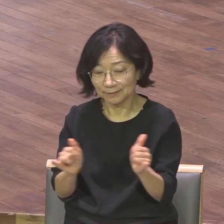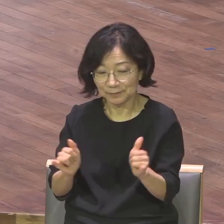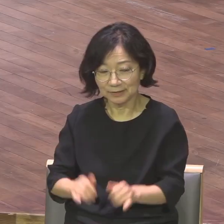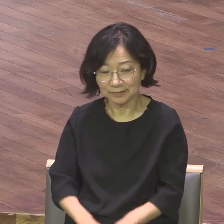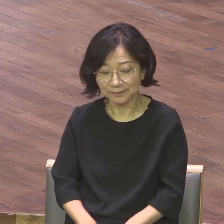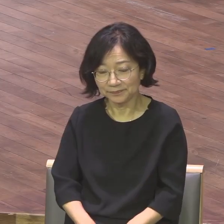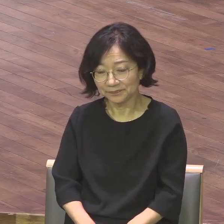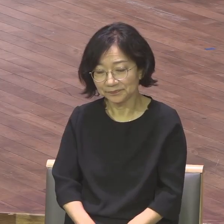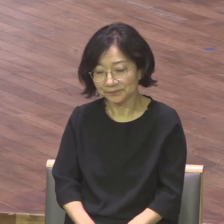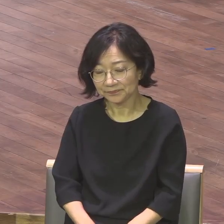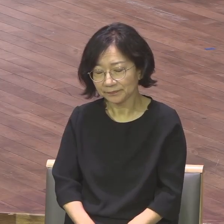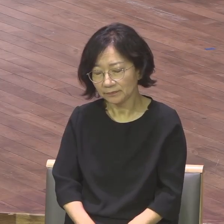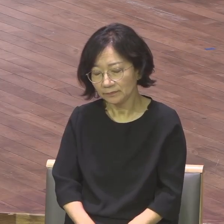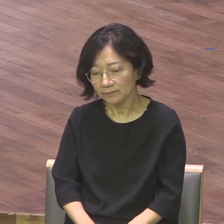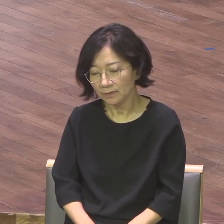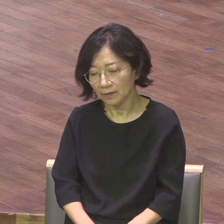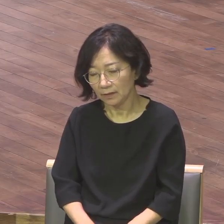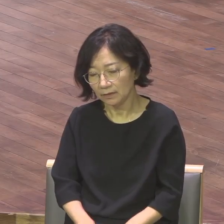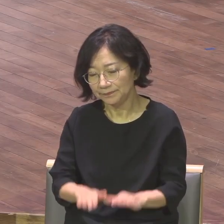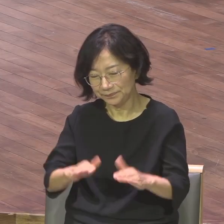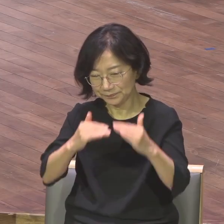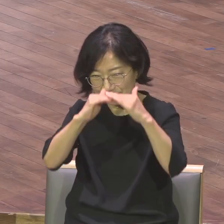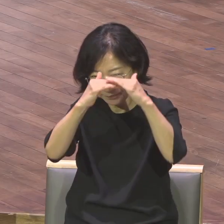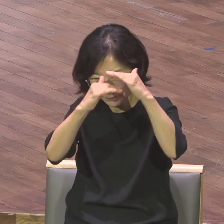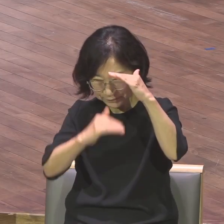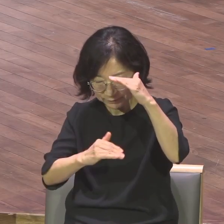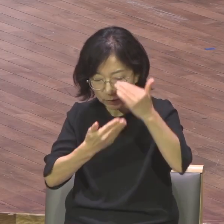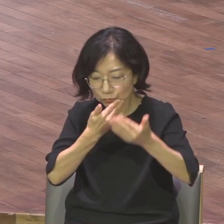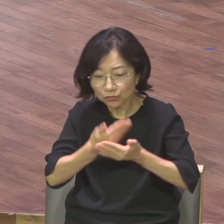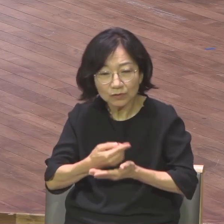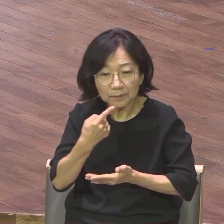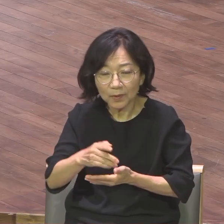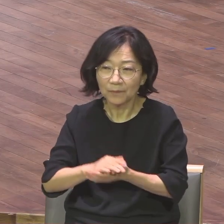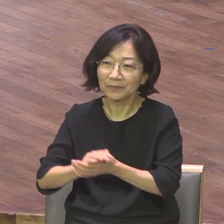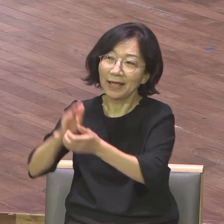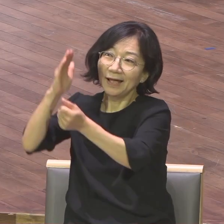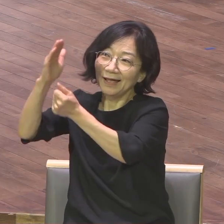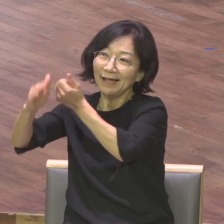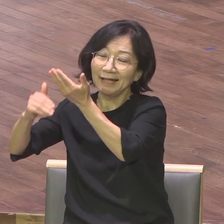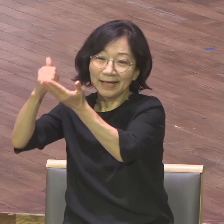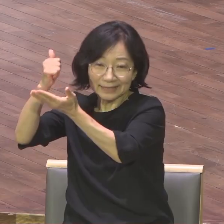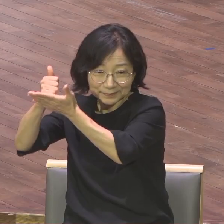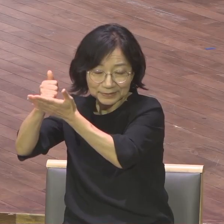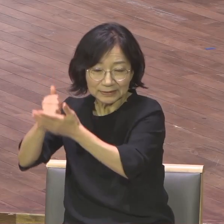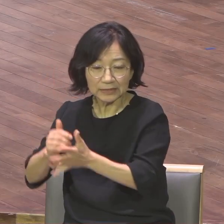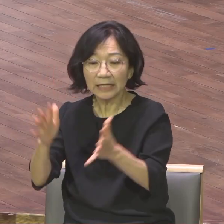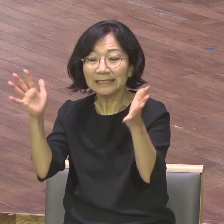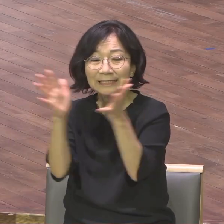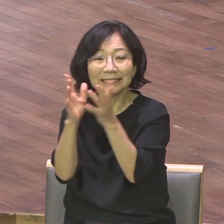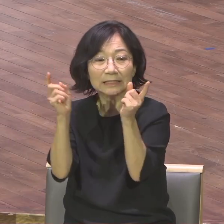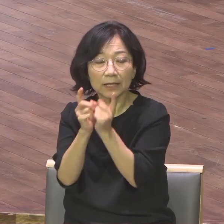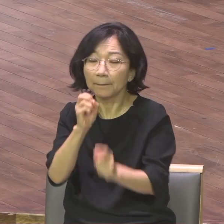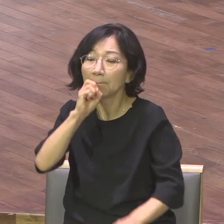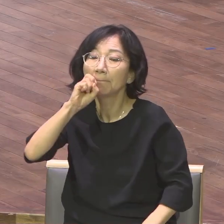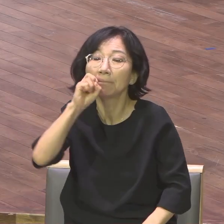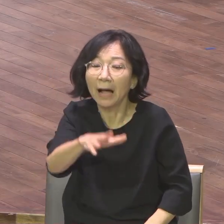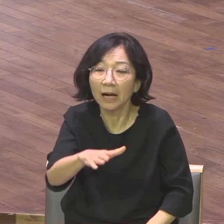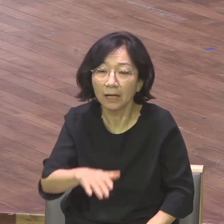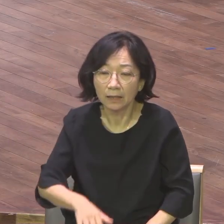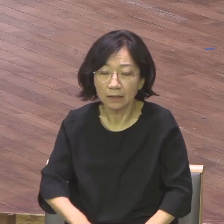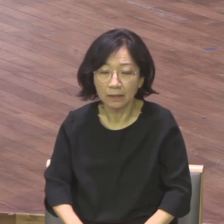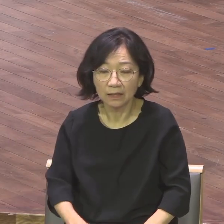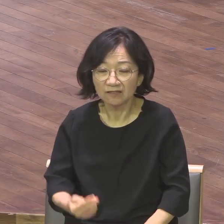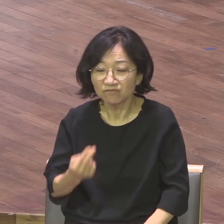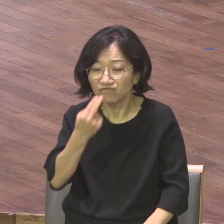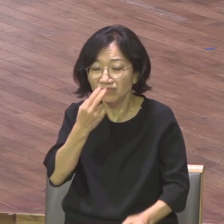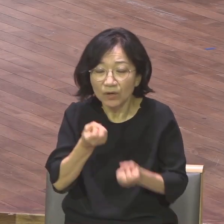통해서 중요하게 봐야 될 것이 뭐냐? 하나님께서 직접 말씀을 선포하시고 생기를 부어는 것이 아니라